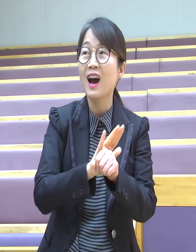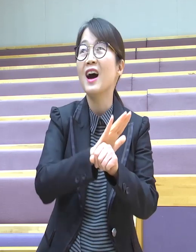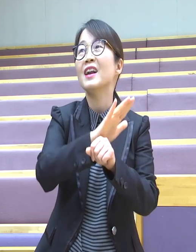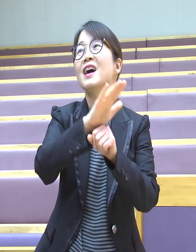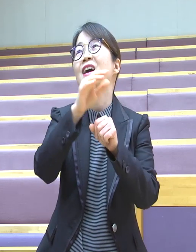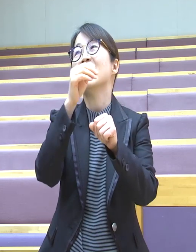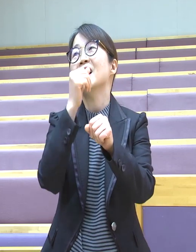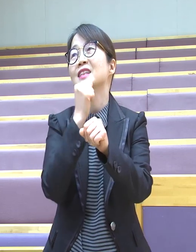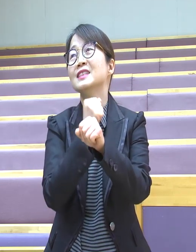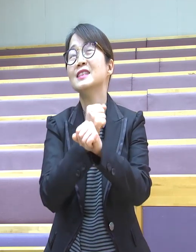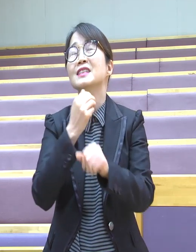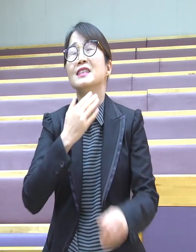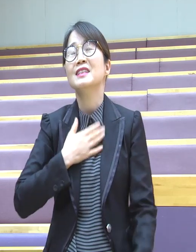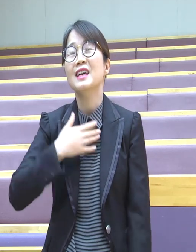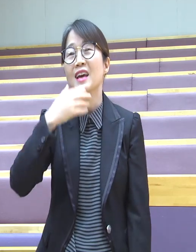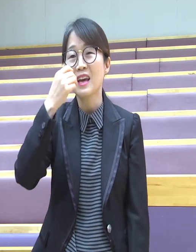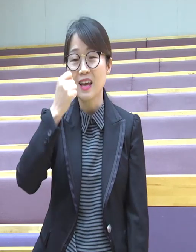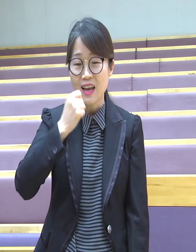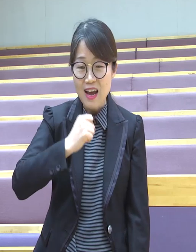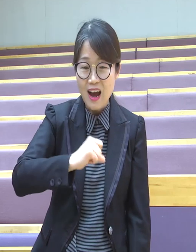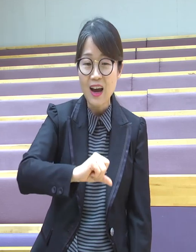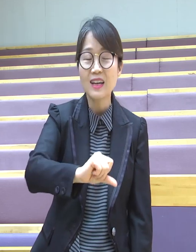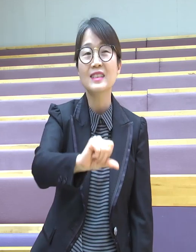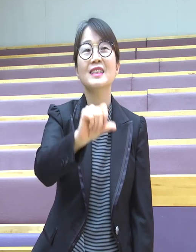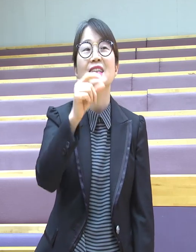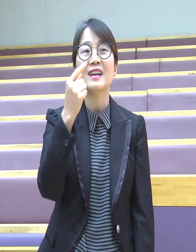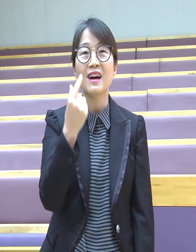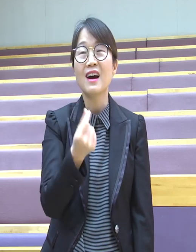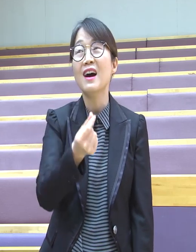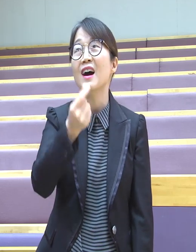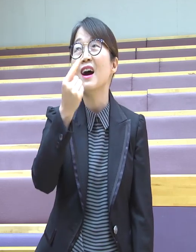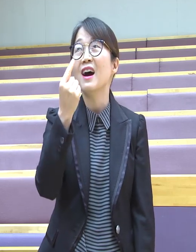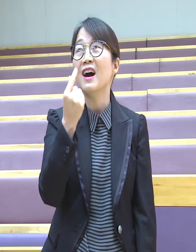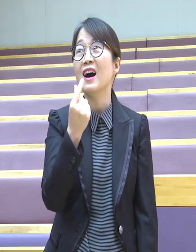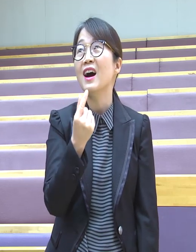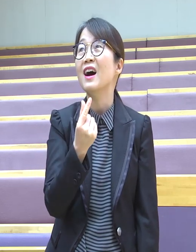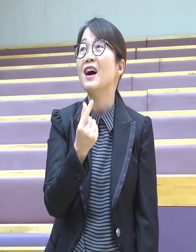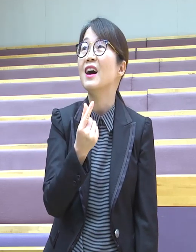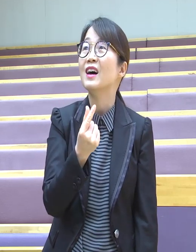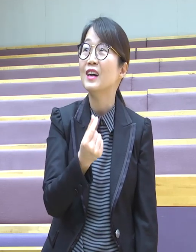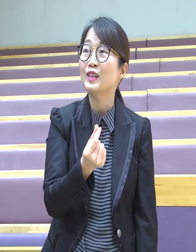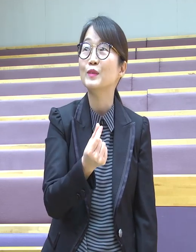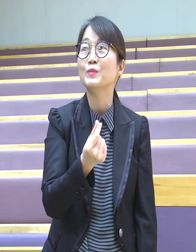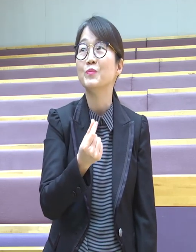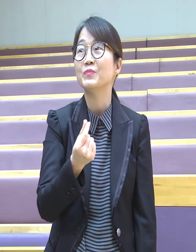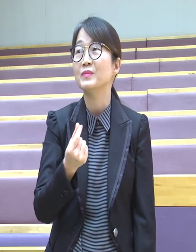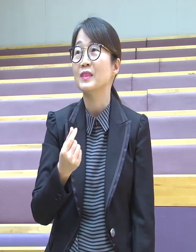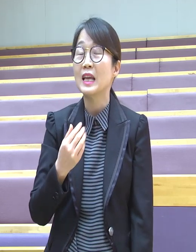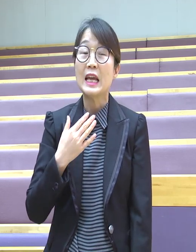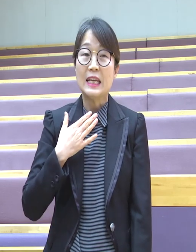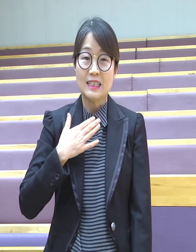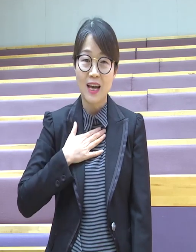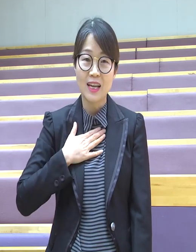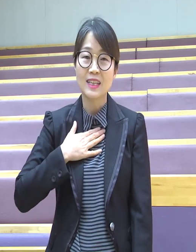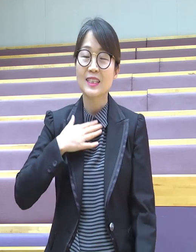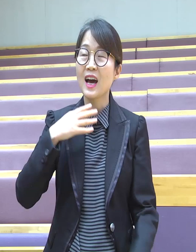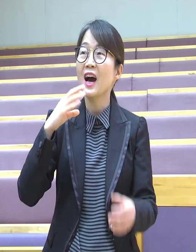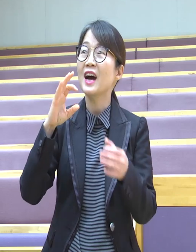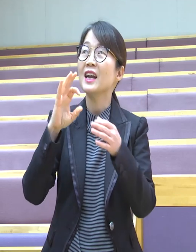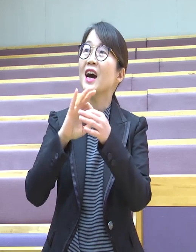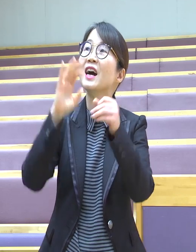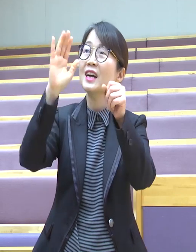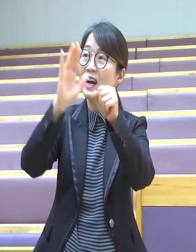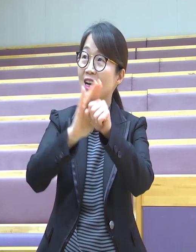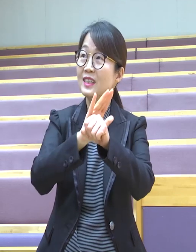아들이라, 나의 사랑하는 내 아들이라. 나의 사랑하는 내